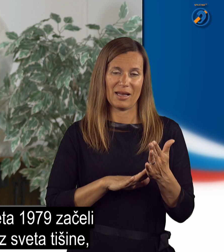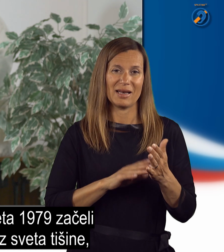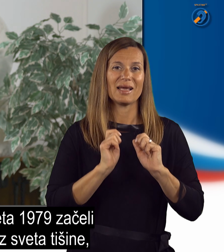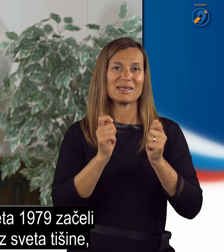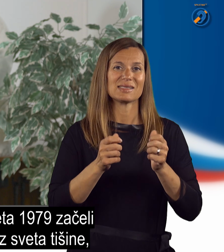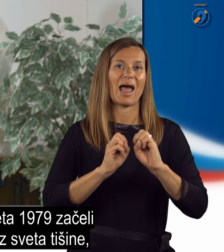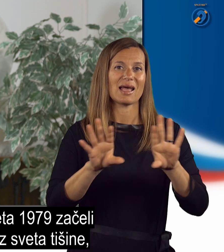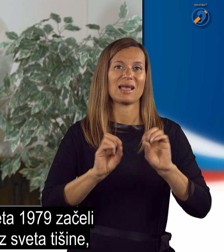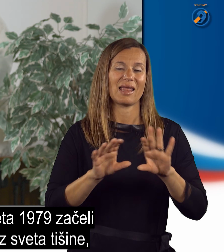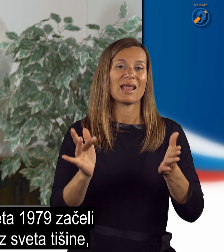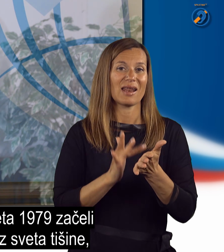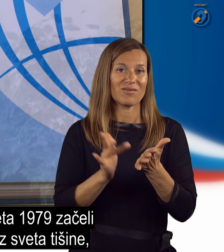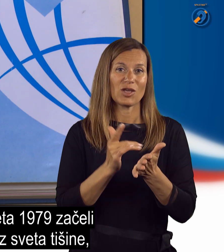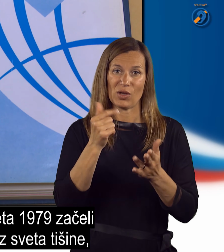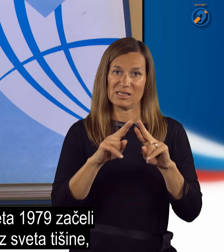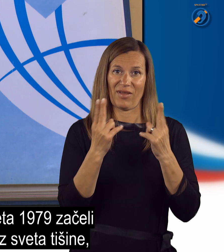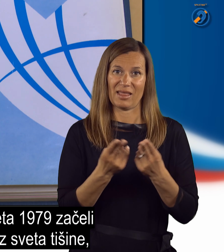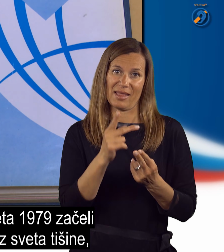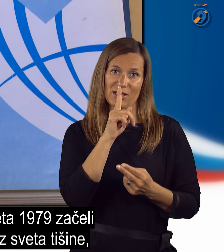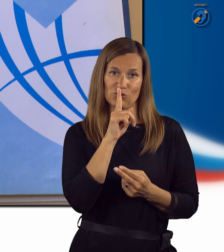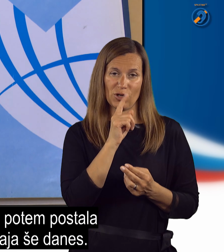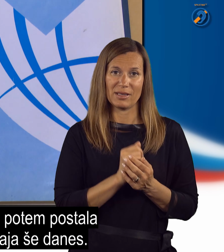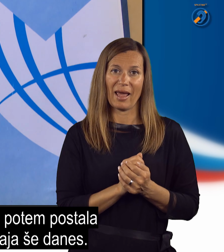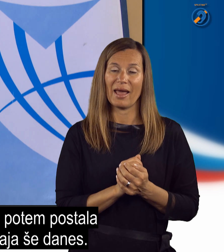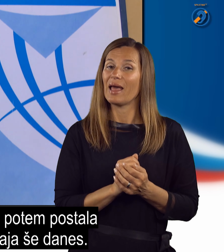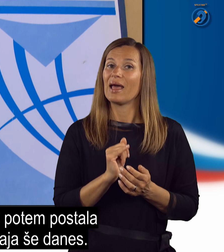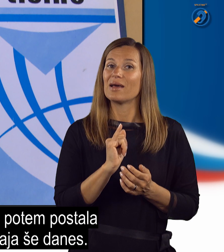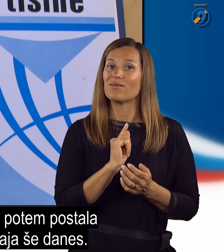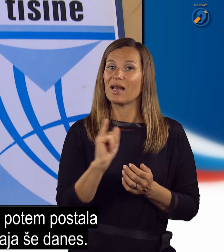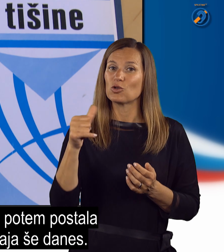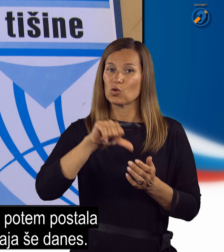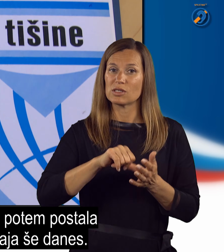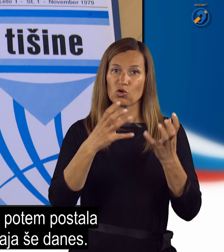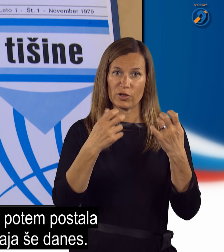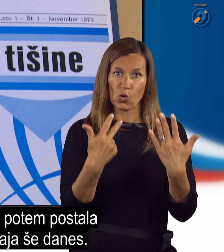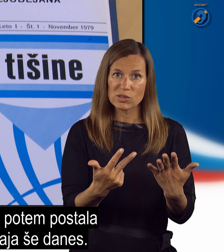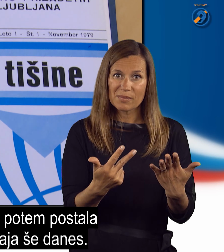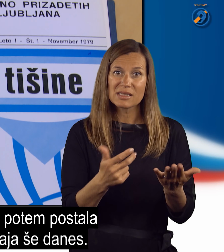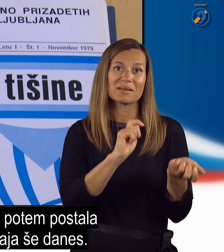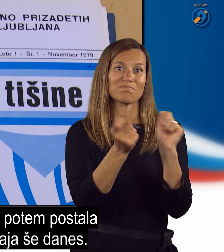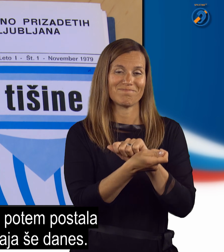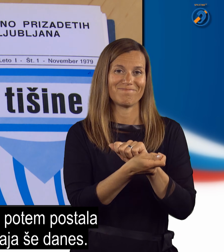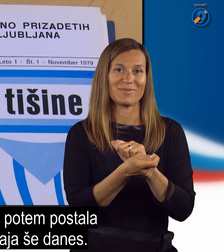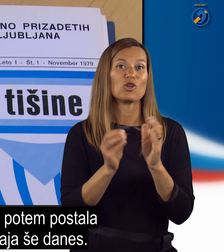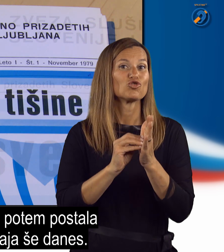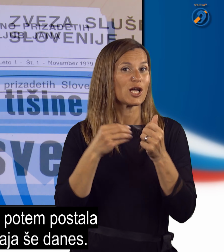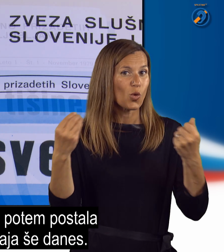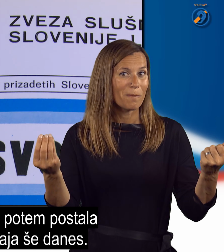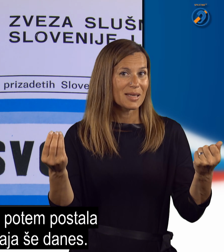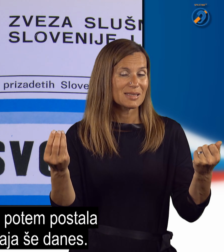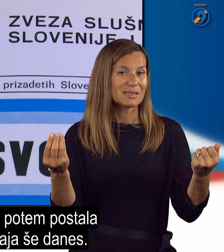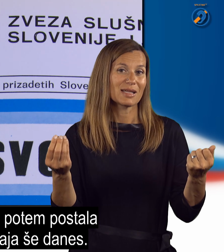izdajati revijo iz Sveta tišine, ki je v letu 1980 potem postala časopis,